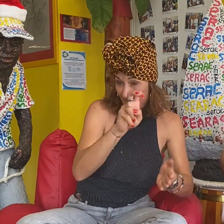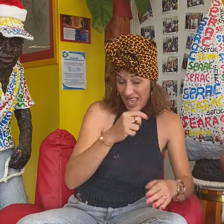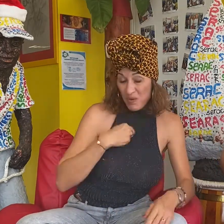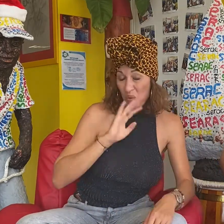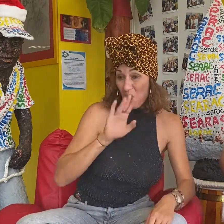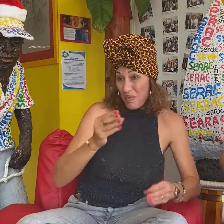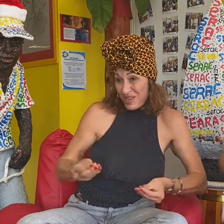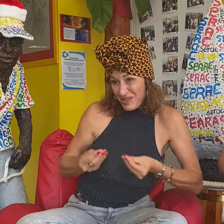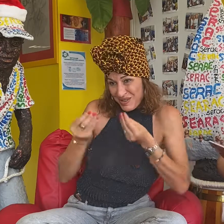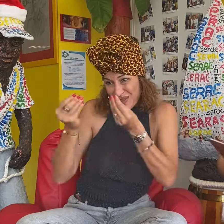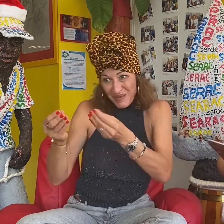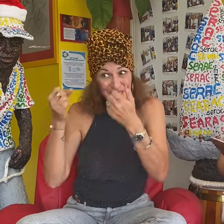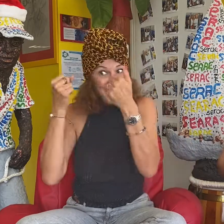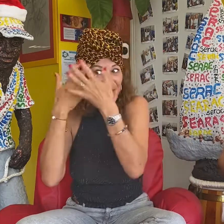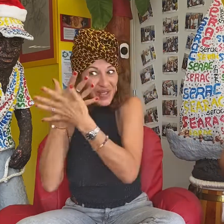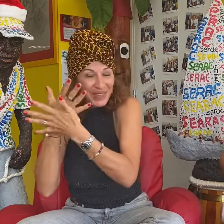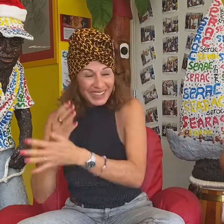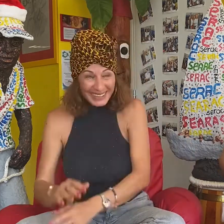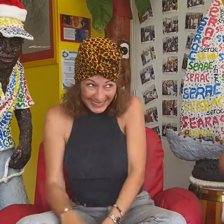Youpi!